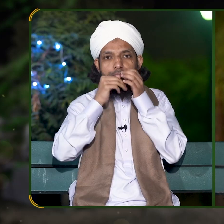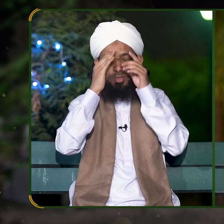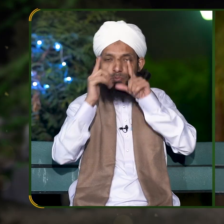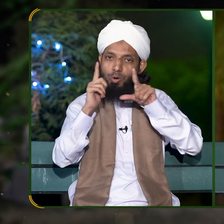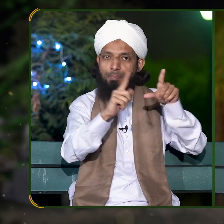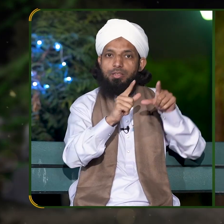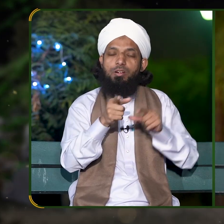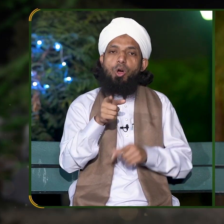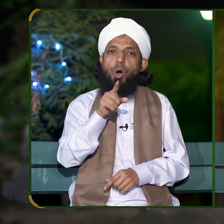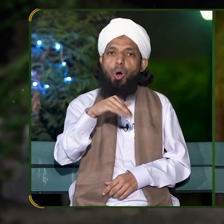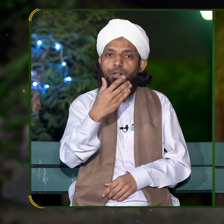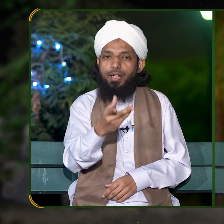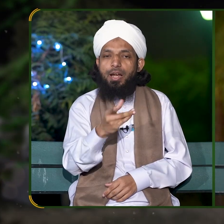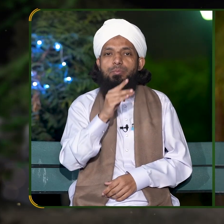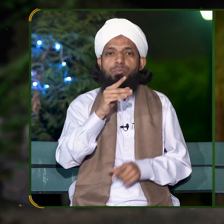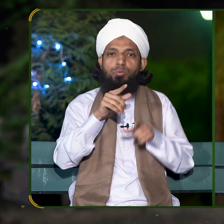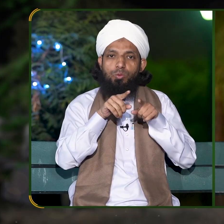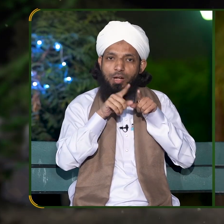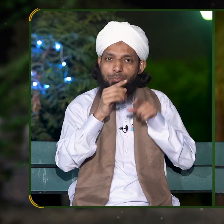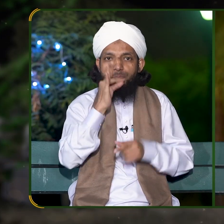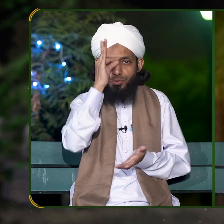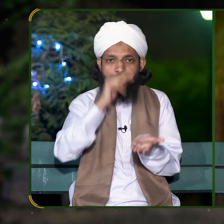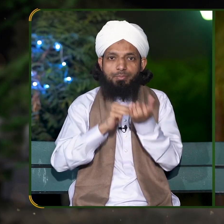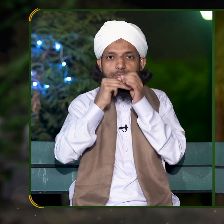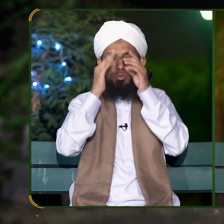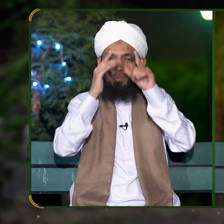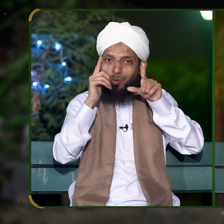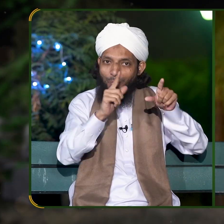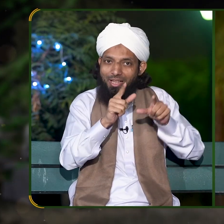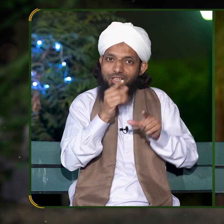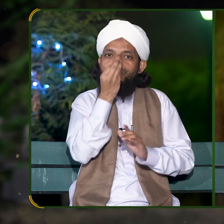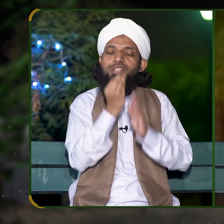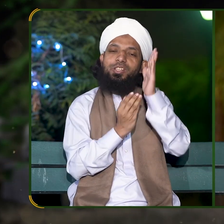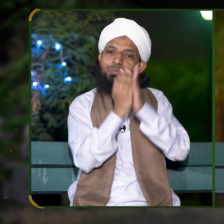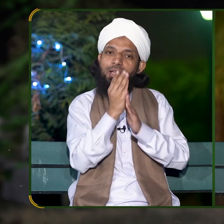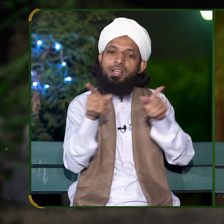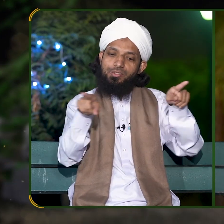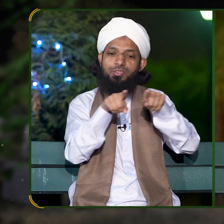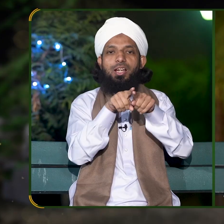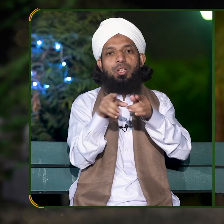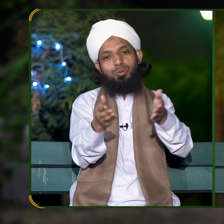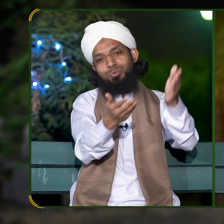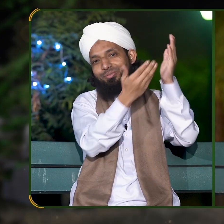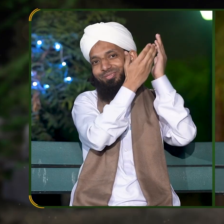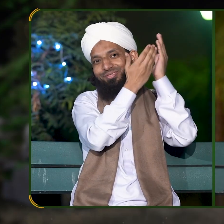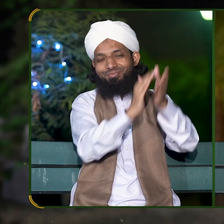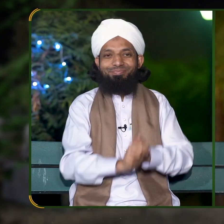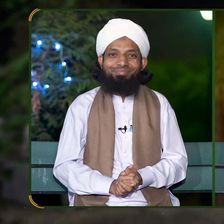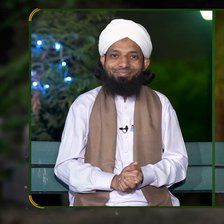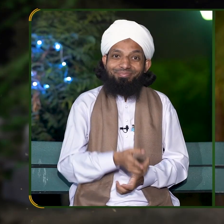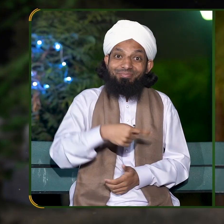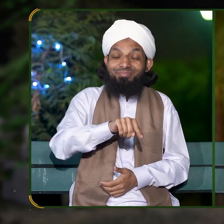فی الجنہ، اور جس نے مجھ سے محبت کی وہ جنت میں میرے ساتھ ہوگا۔ پتہ